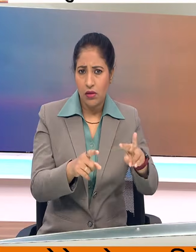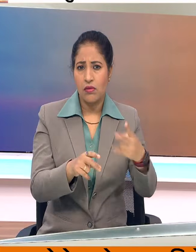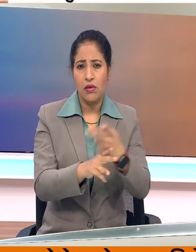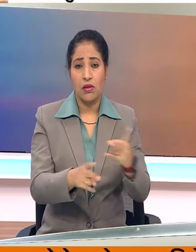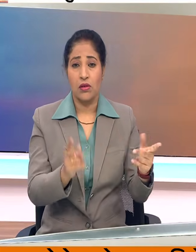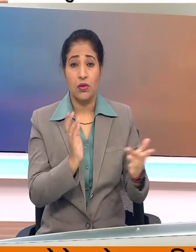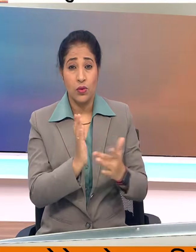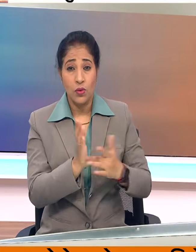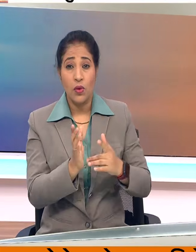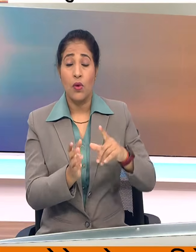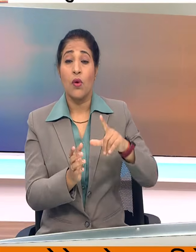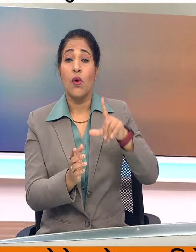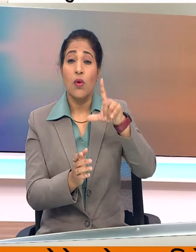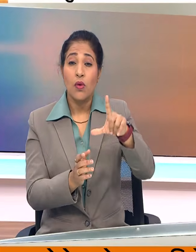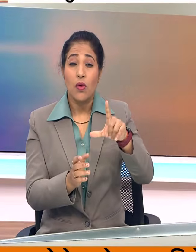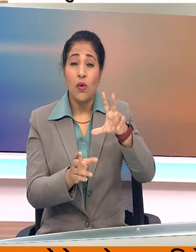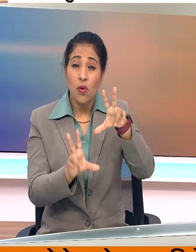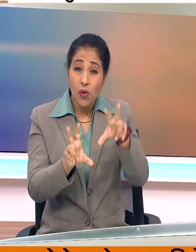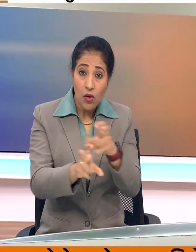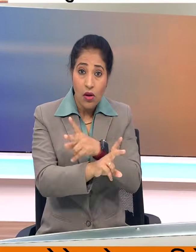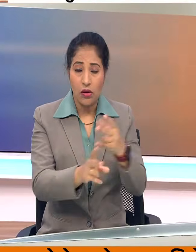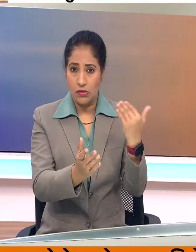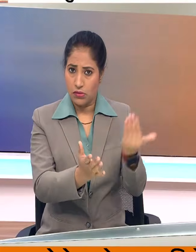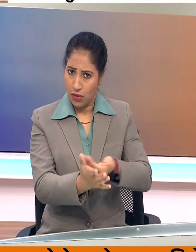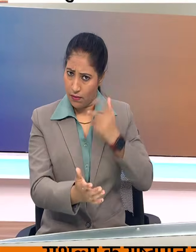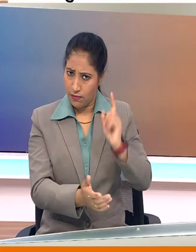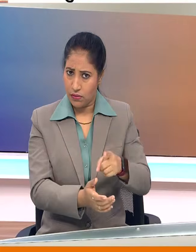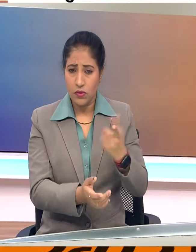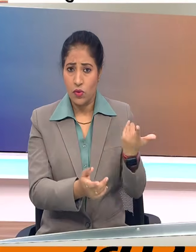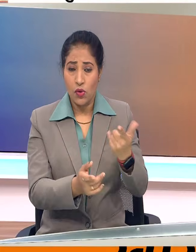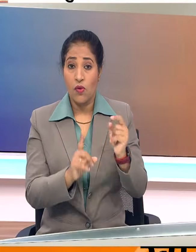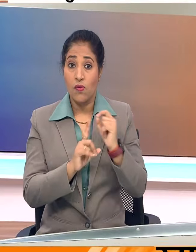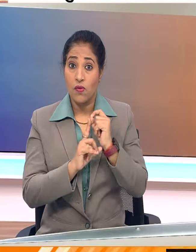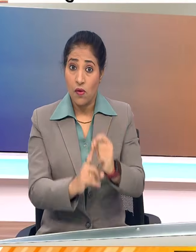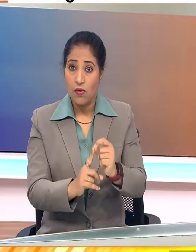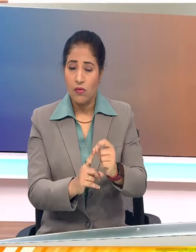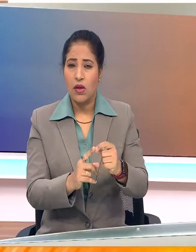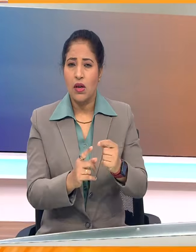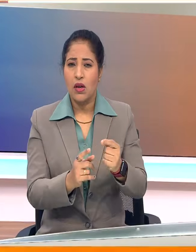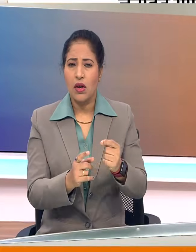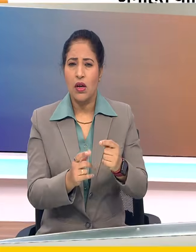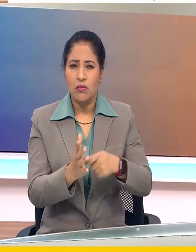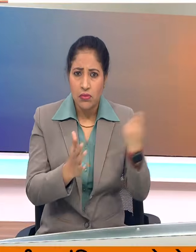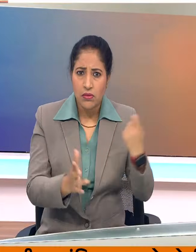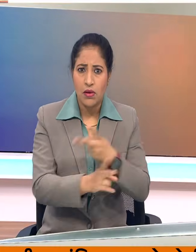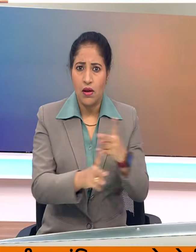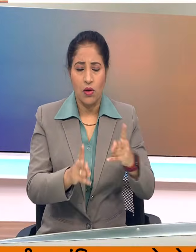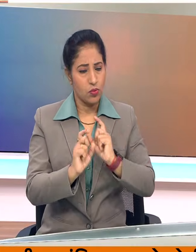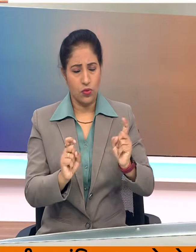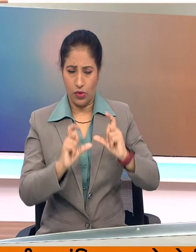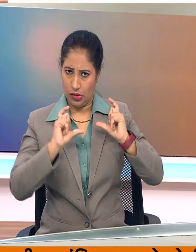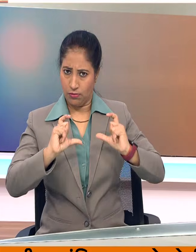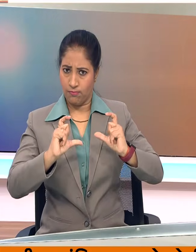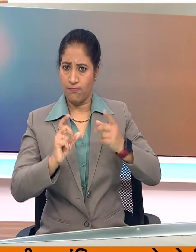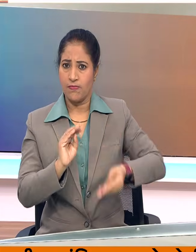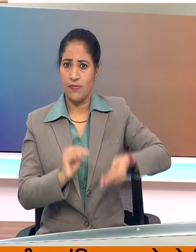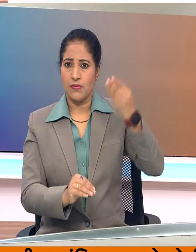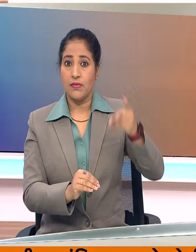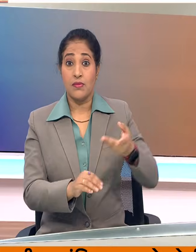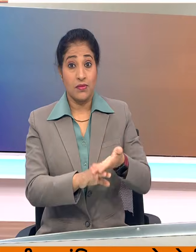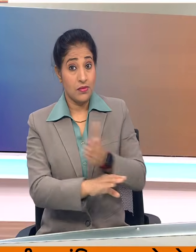डिजिटल लॉग्स को सुरक्षित रखा जाए ताकि सबूतों के साथ कोई छेड़छाड़ न हो सके। इससे